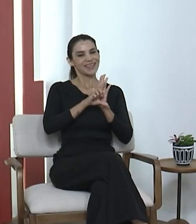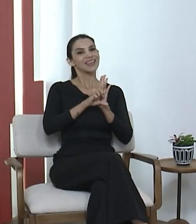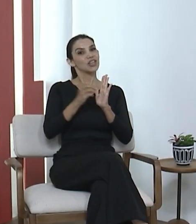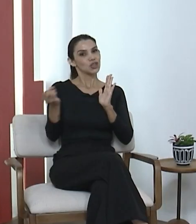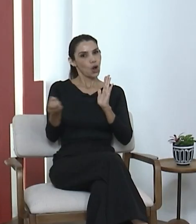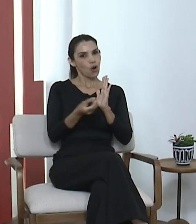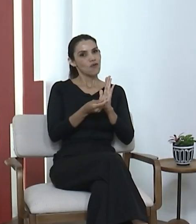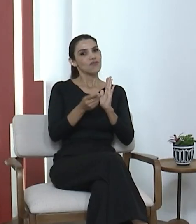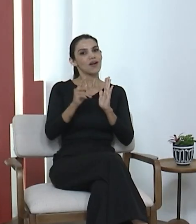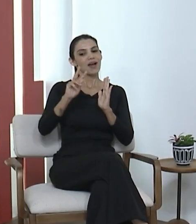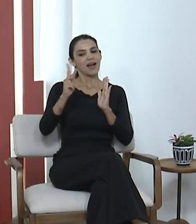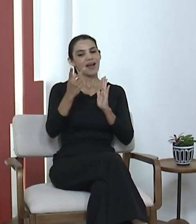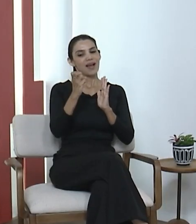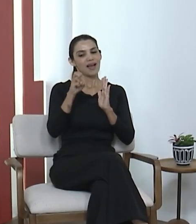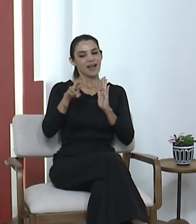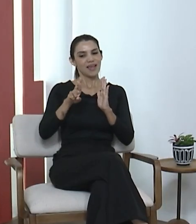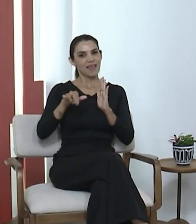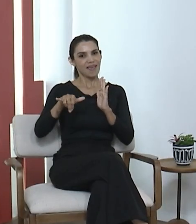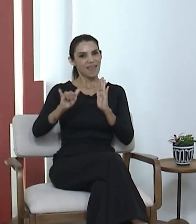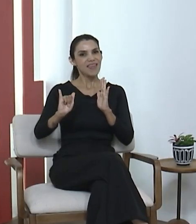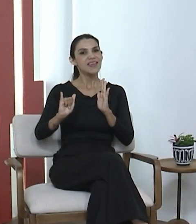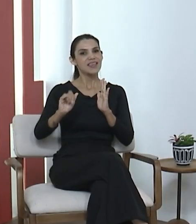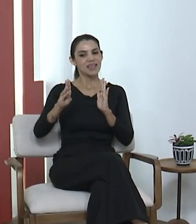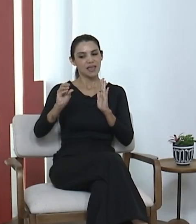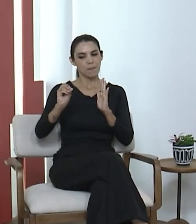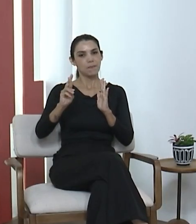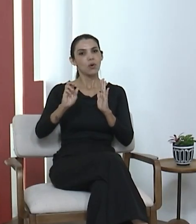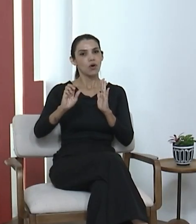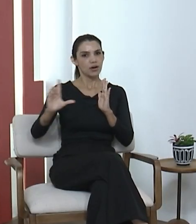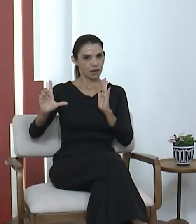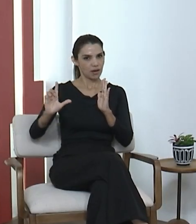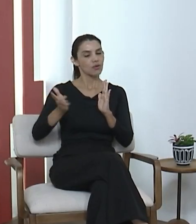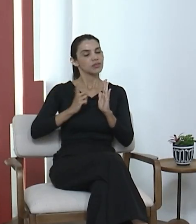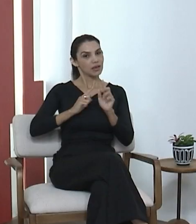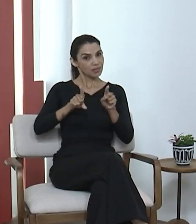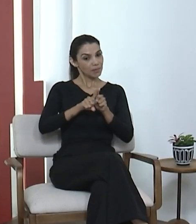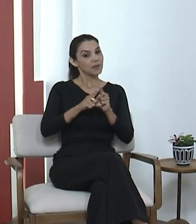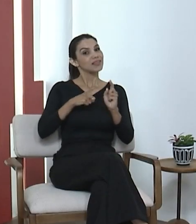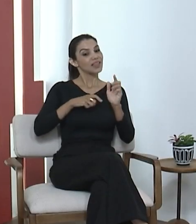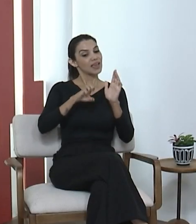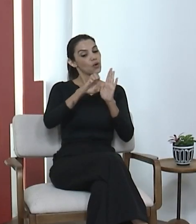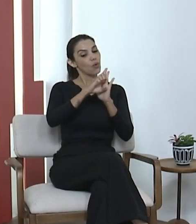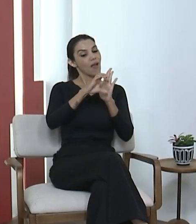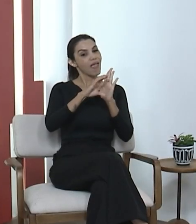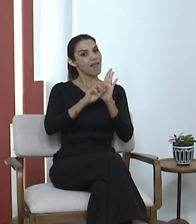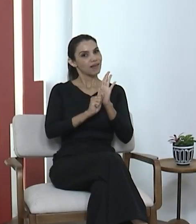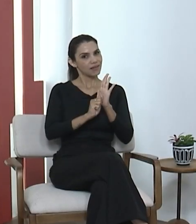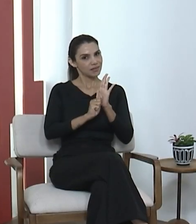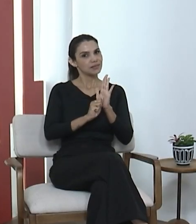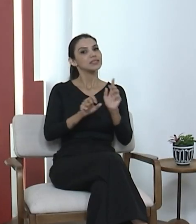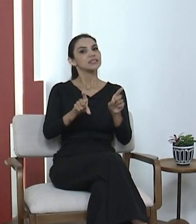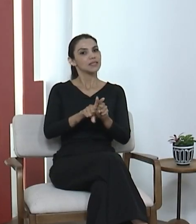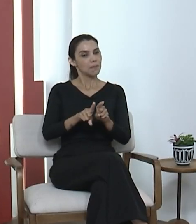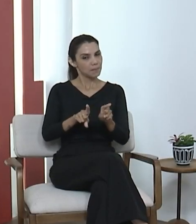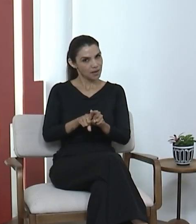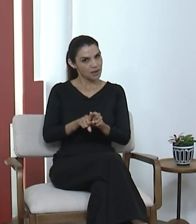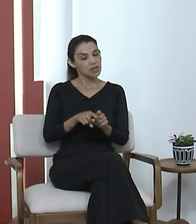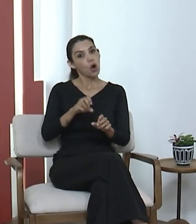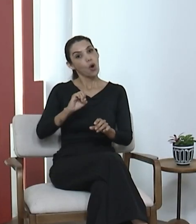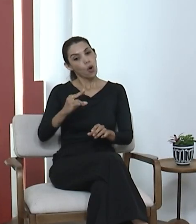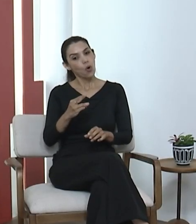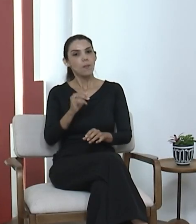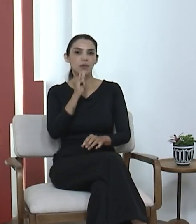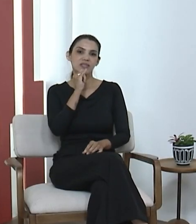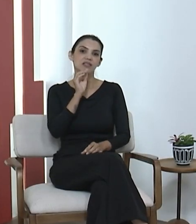essa proteção dos menores, além do ECA e do próprio Código Civil, ou se a mãe sofreu violência doméstica através da Lei Maria da